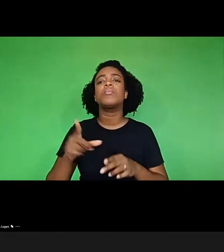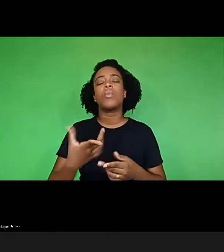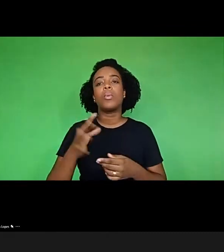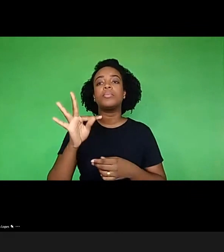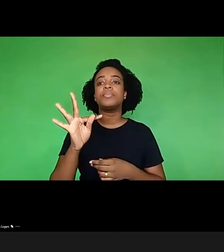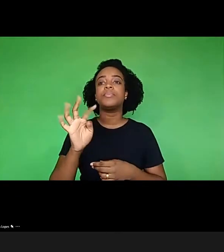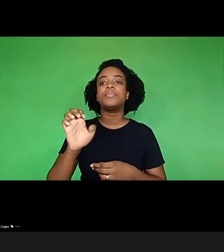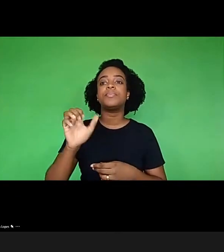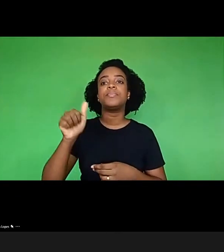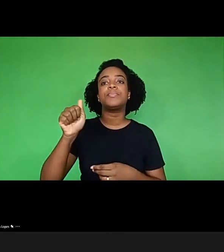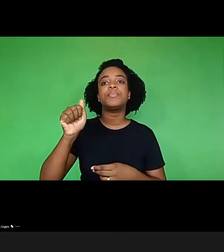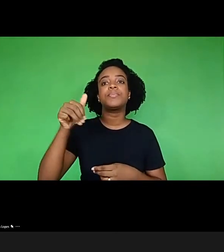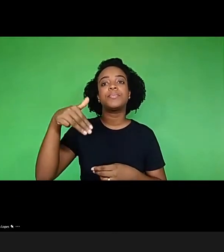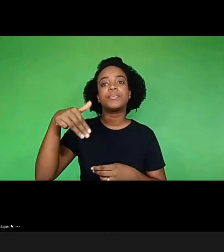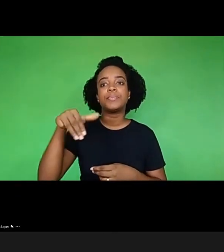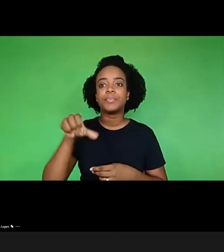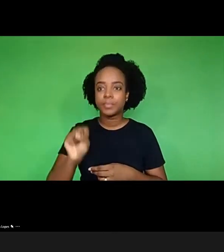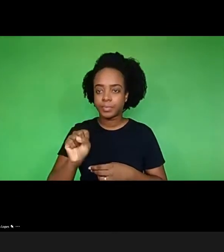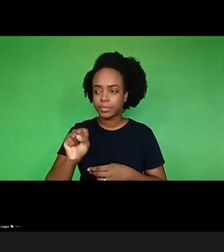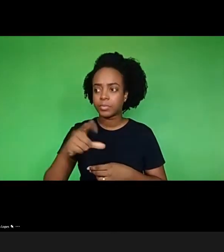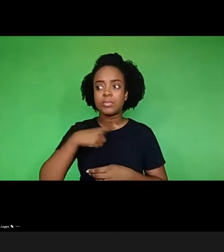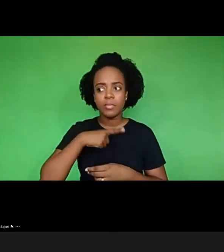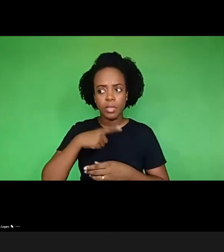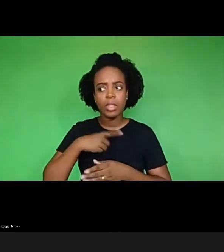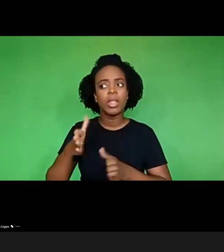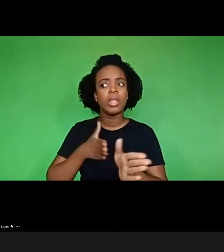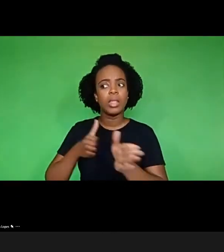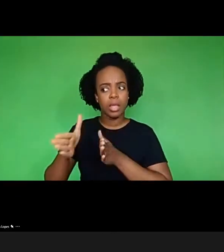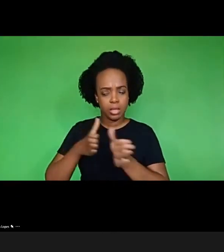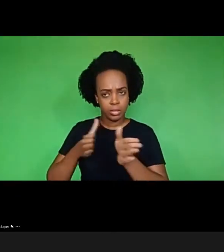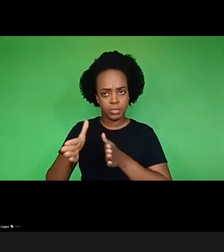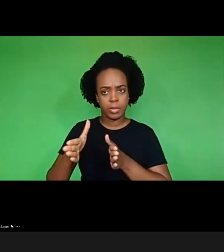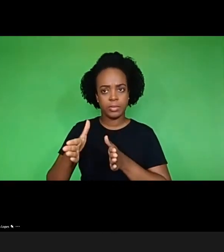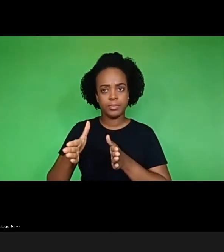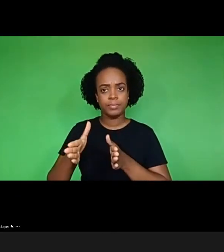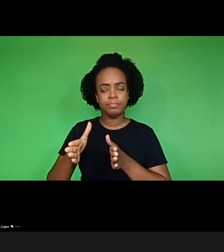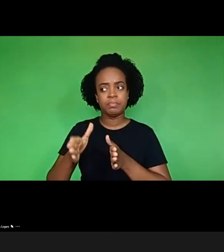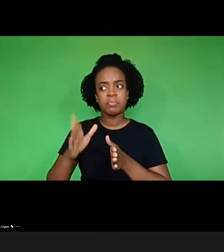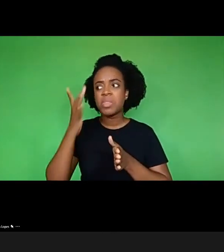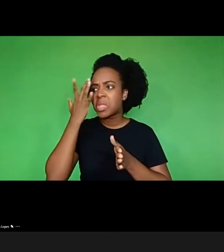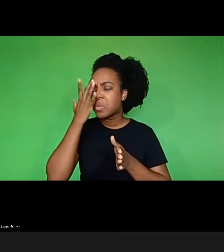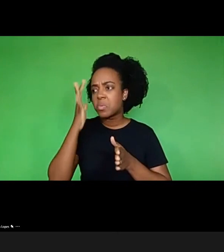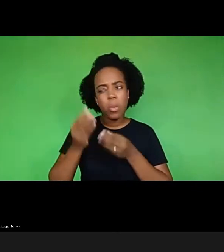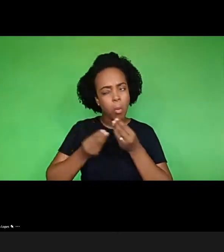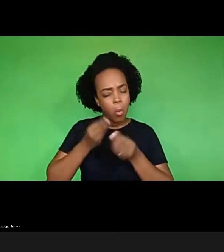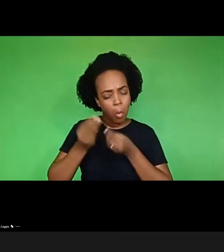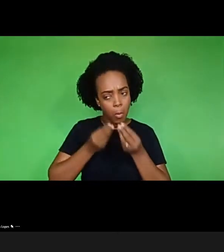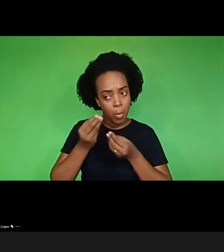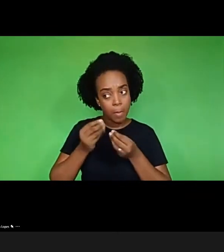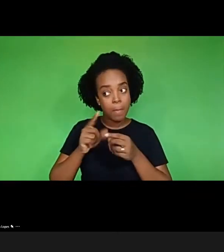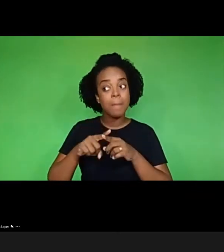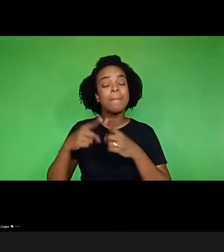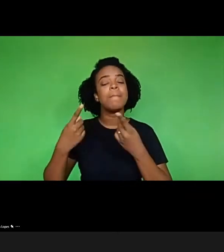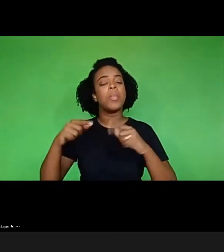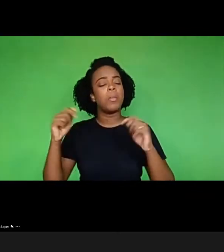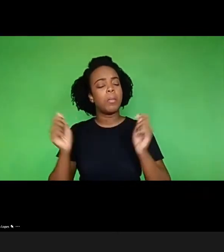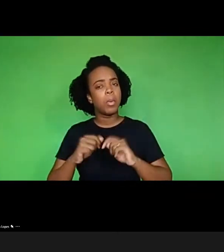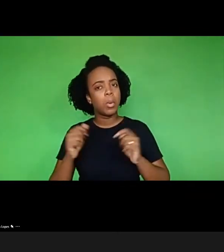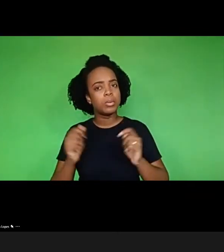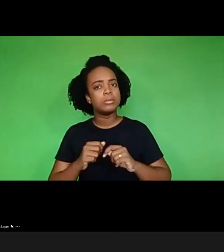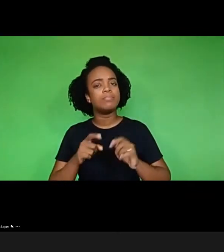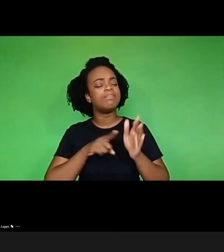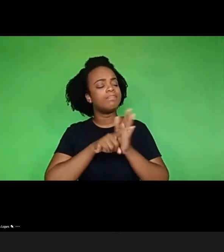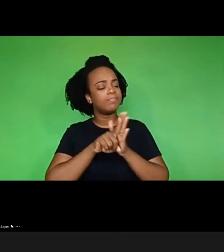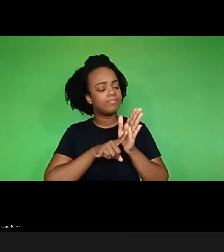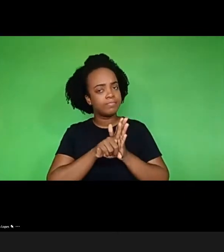ele possui acessibilidade. Eu não sei dizer como fazer isso, mas eu posso verificar e aí a